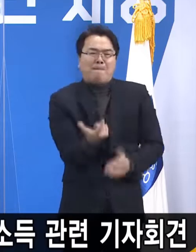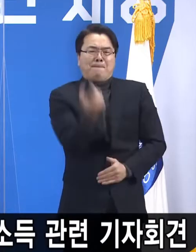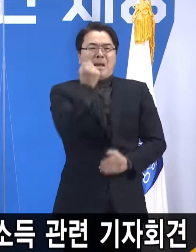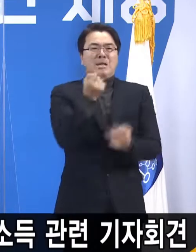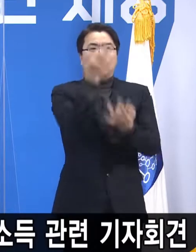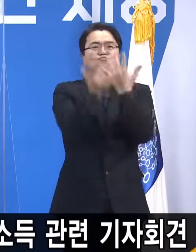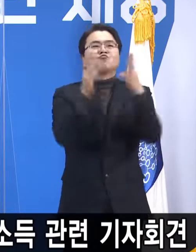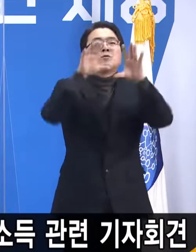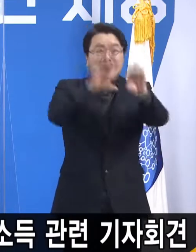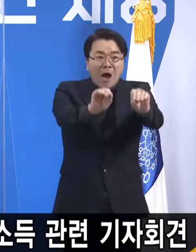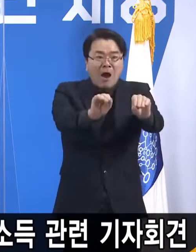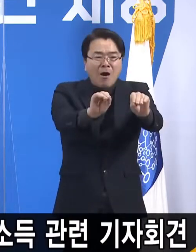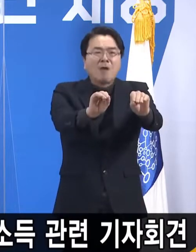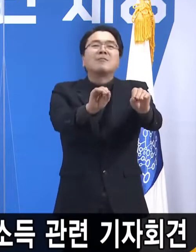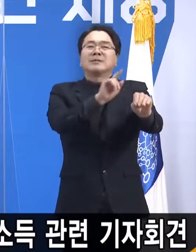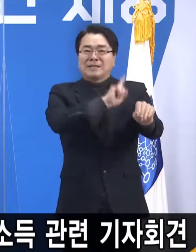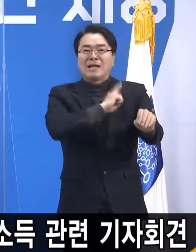것입니다.